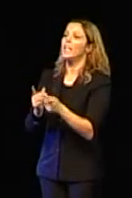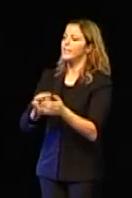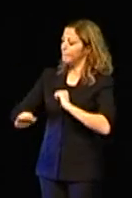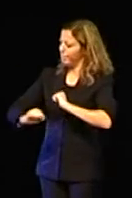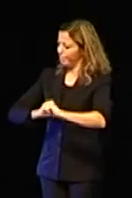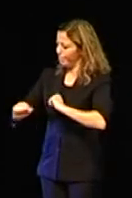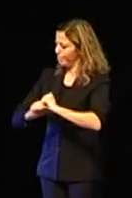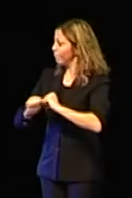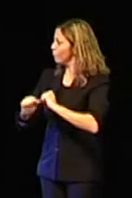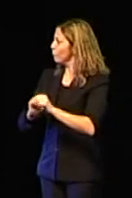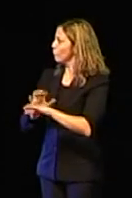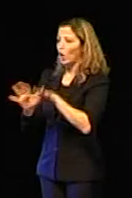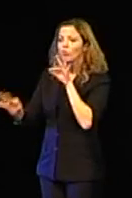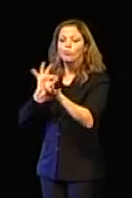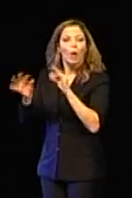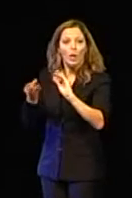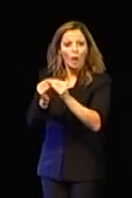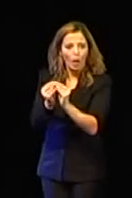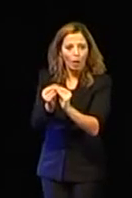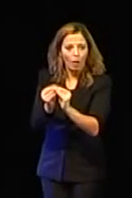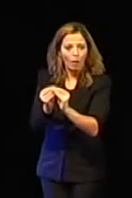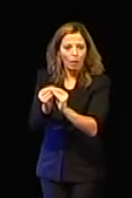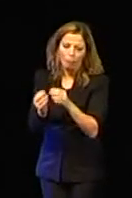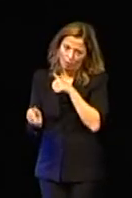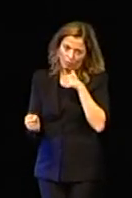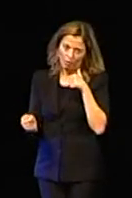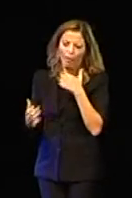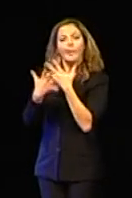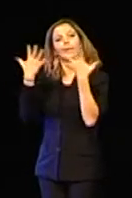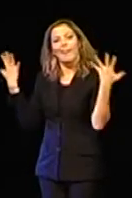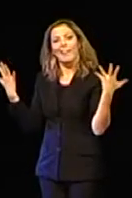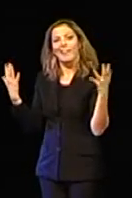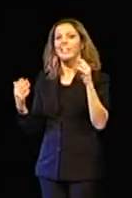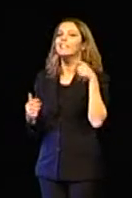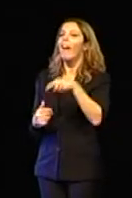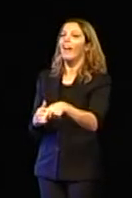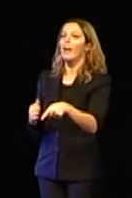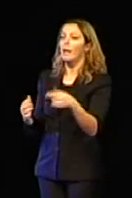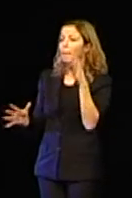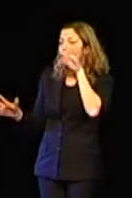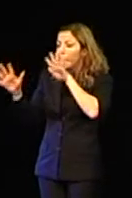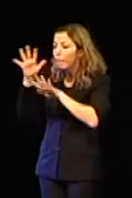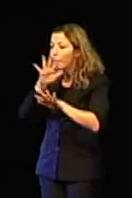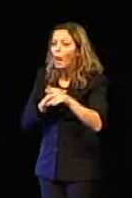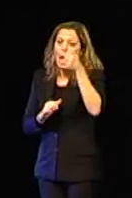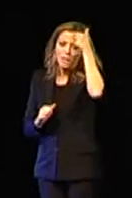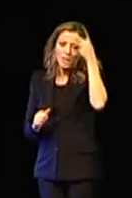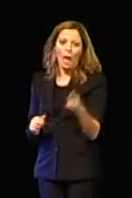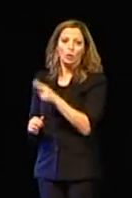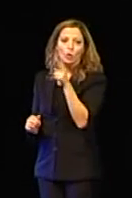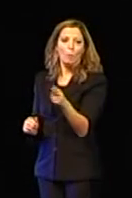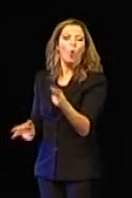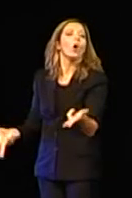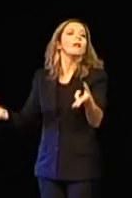sono nebbia ancora una volta lì muore la credibilità dello stato lotta alle mafie